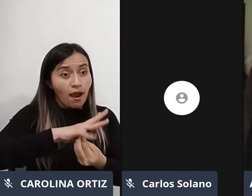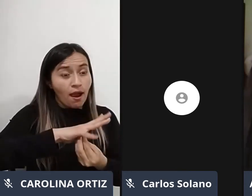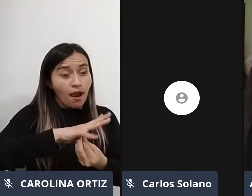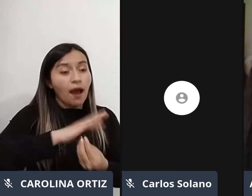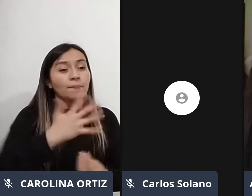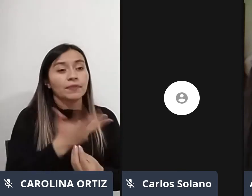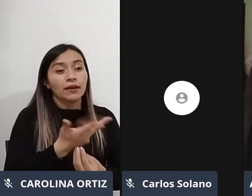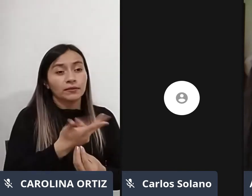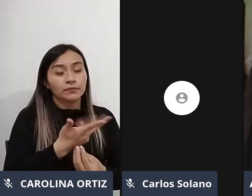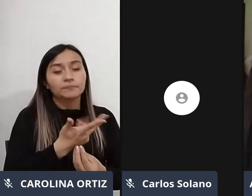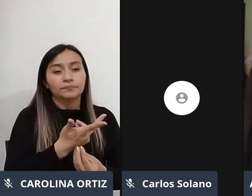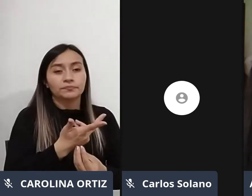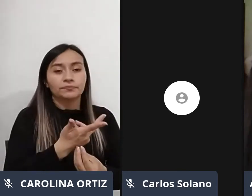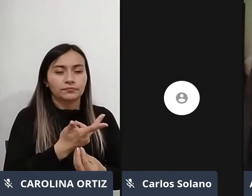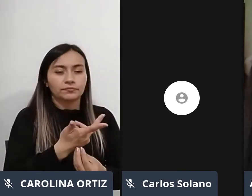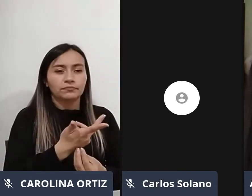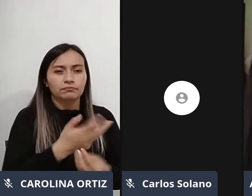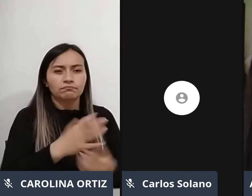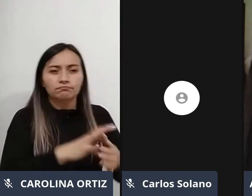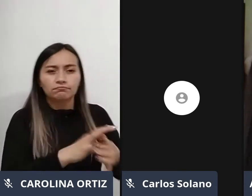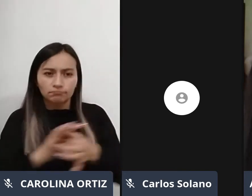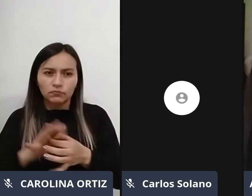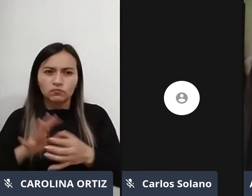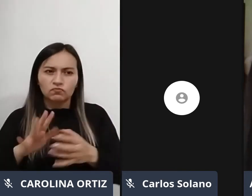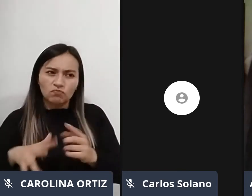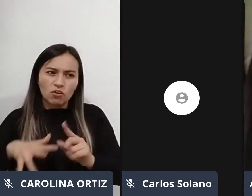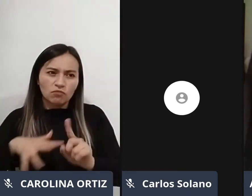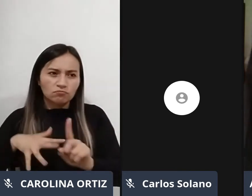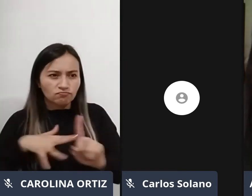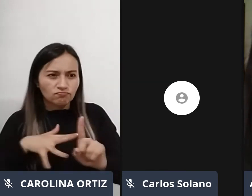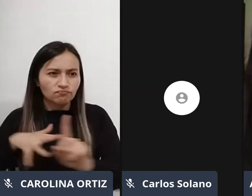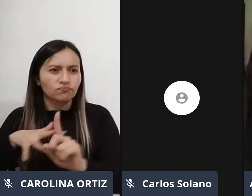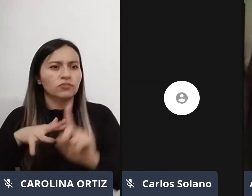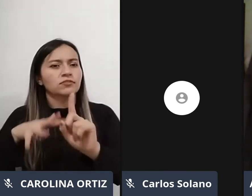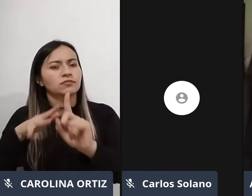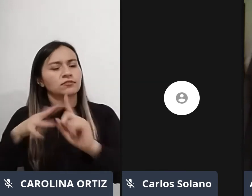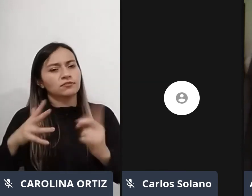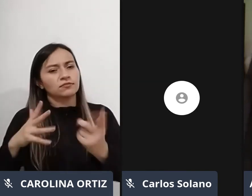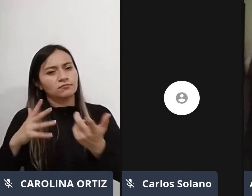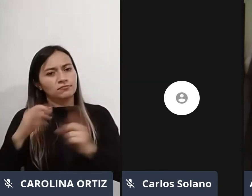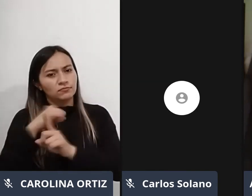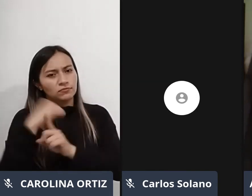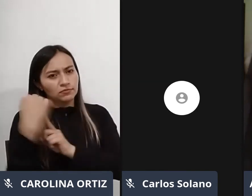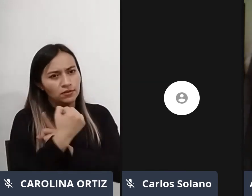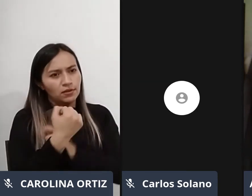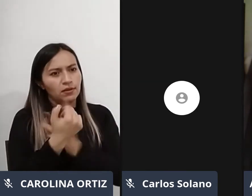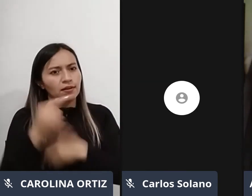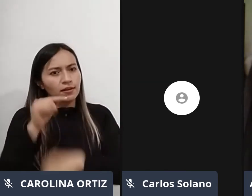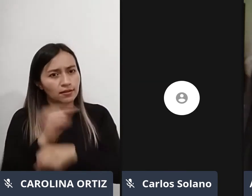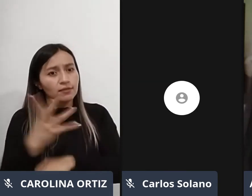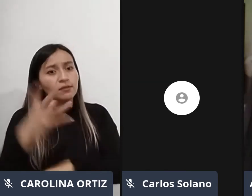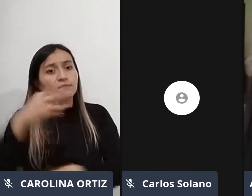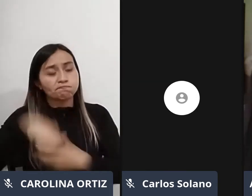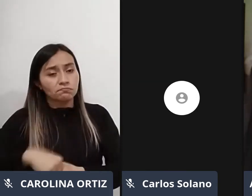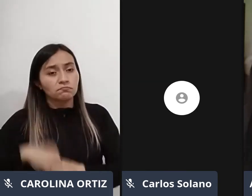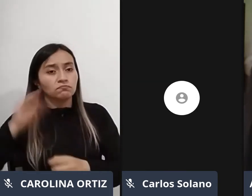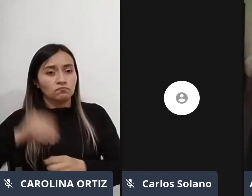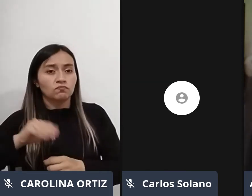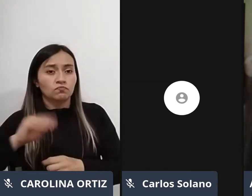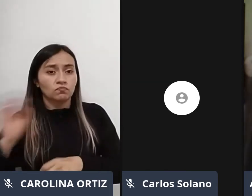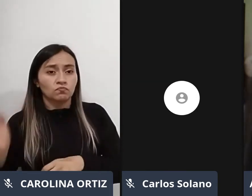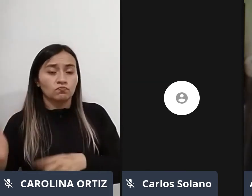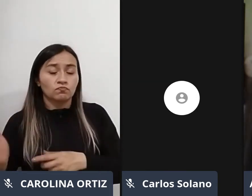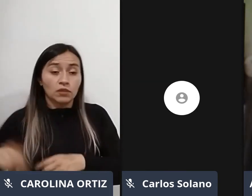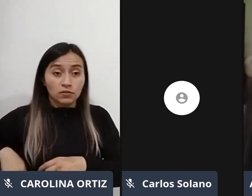tiene mucho para decirnos con respecto a la crítica que es necesaria dentro de la escuela. Más, es un saber